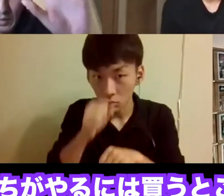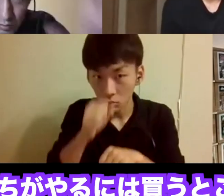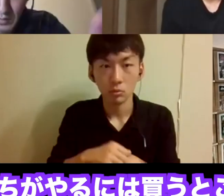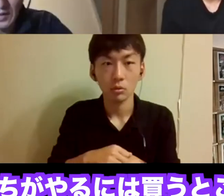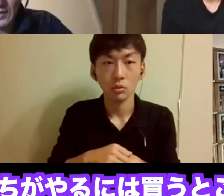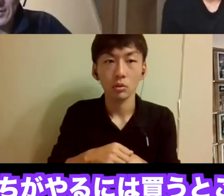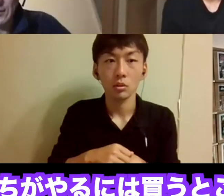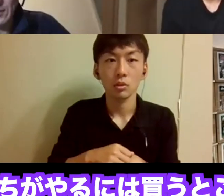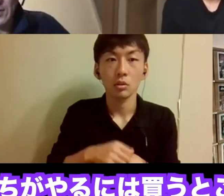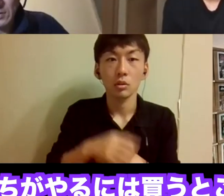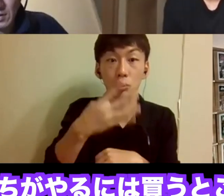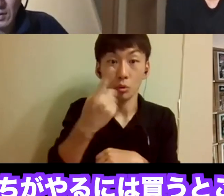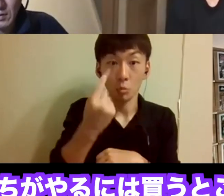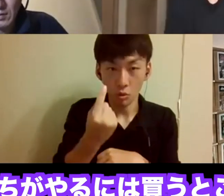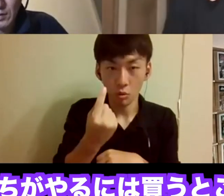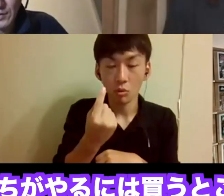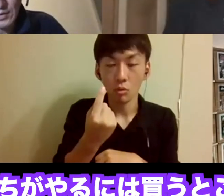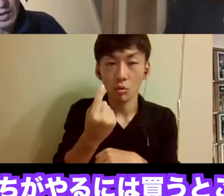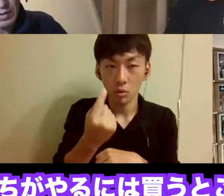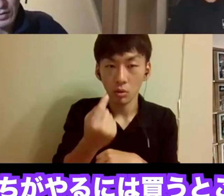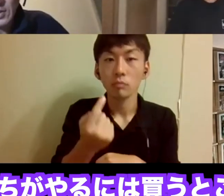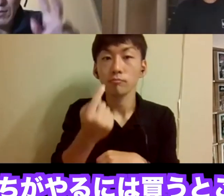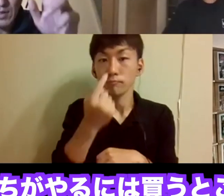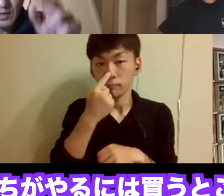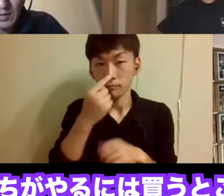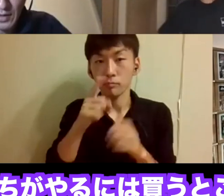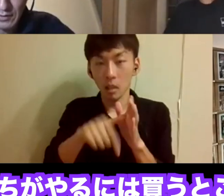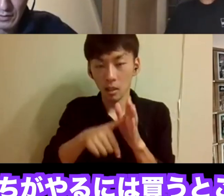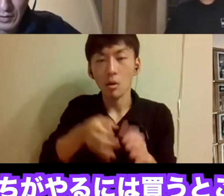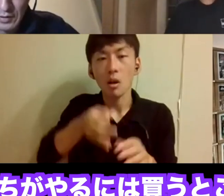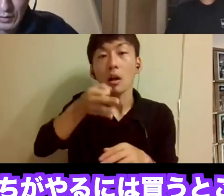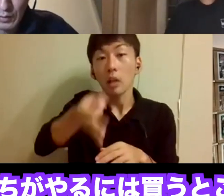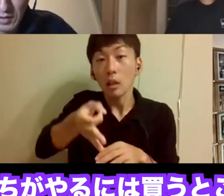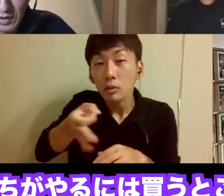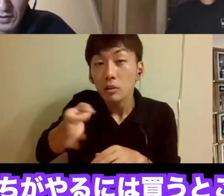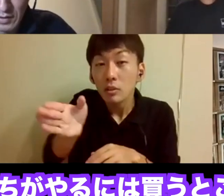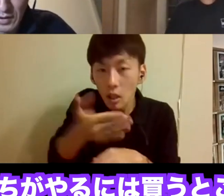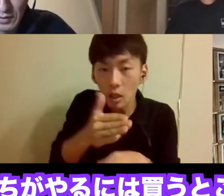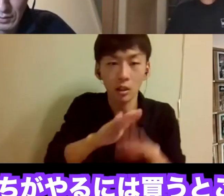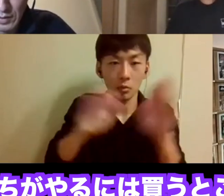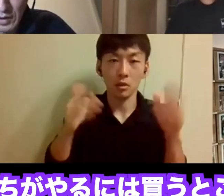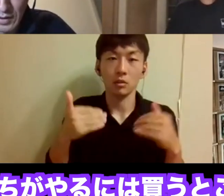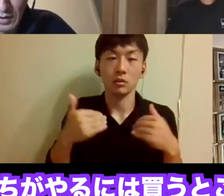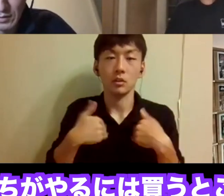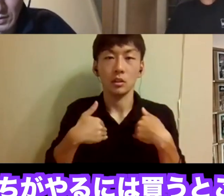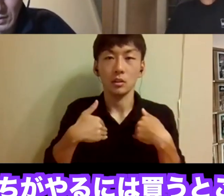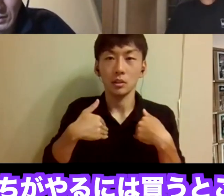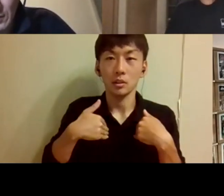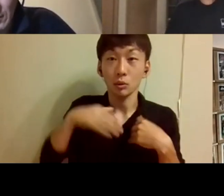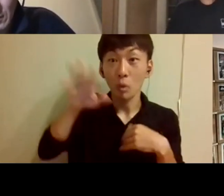ところからスタートだからさ植松さんが2000万円くらいのトークン買ってくれないとできないんだけどさ